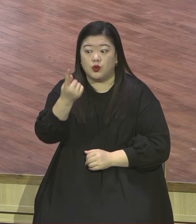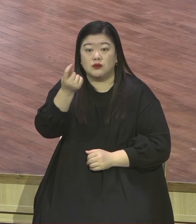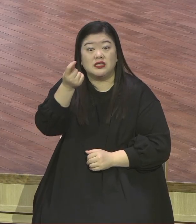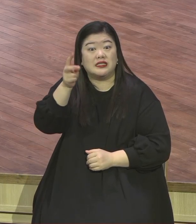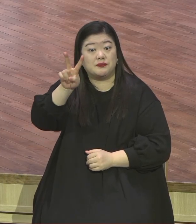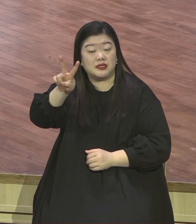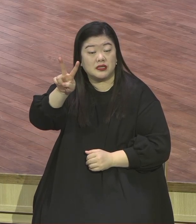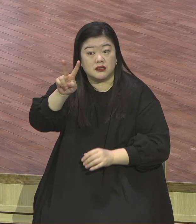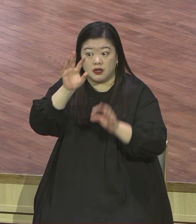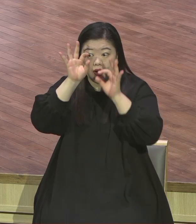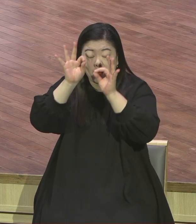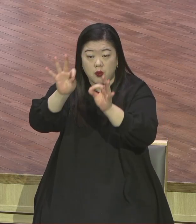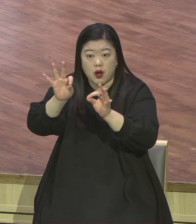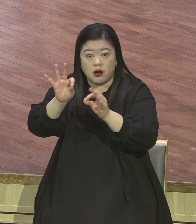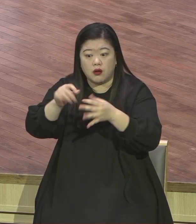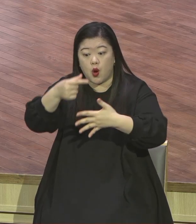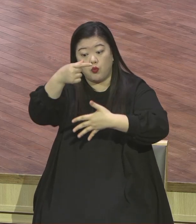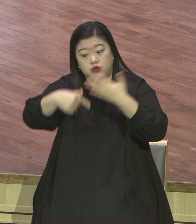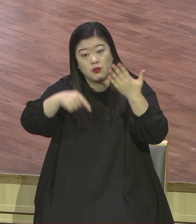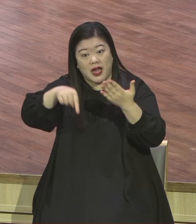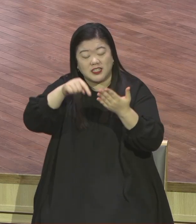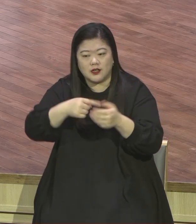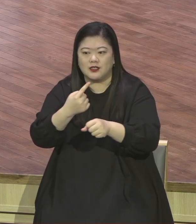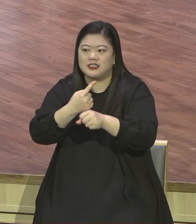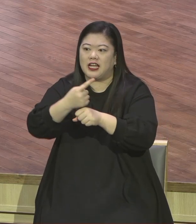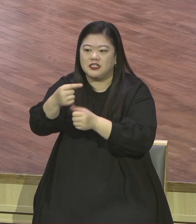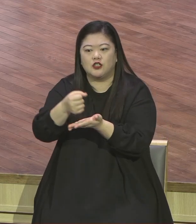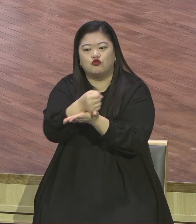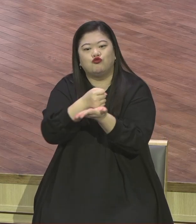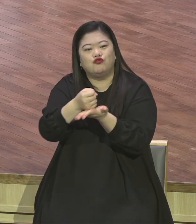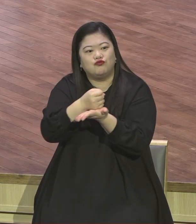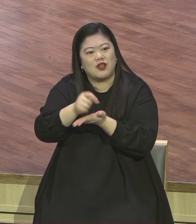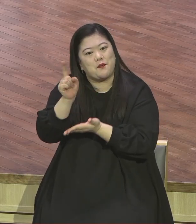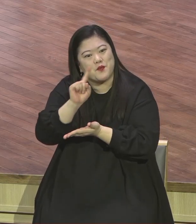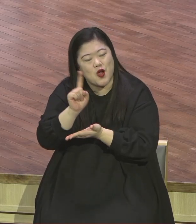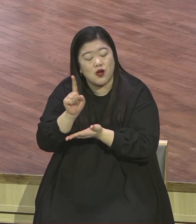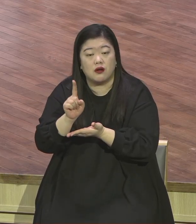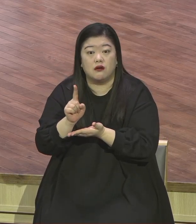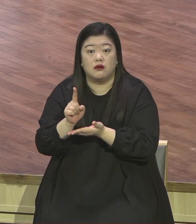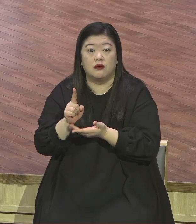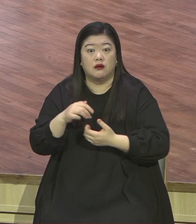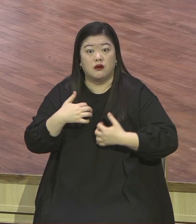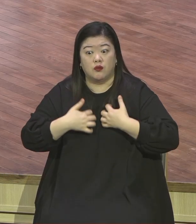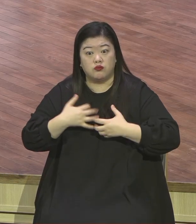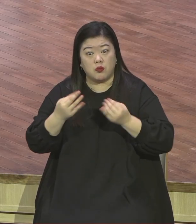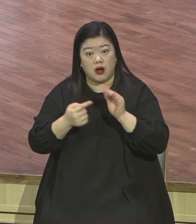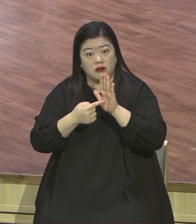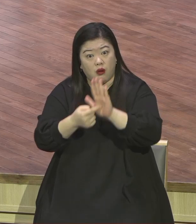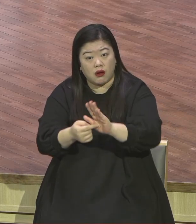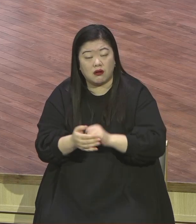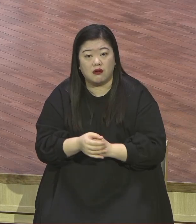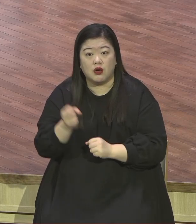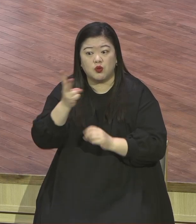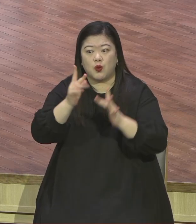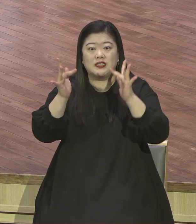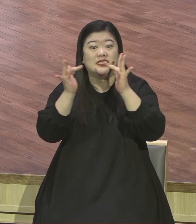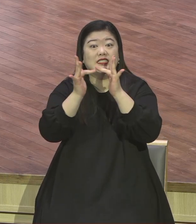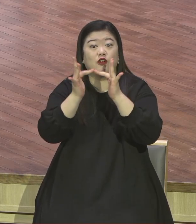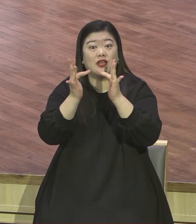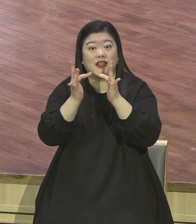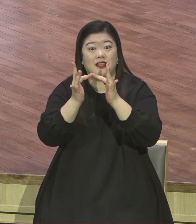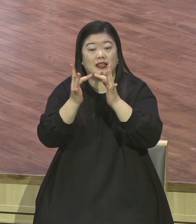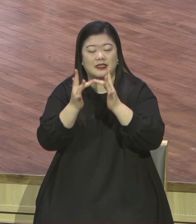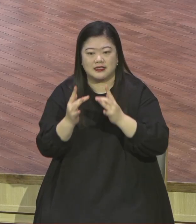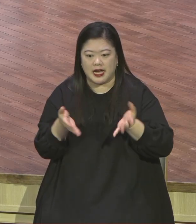장난도 아니고 프로그램으로 쭉 나와요. 줌을 보면서 비대면으로 점을 쳐주는